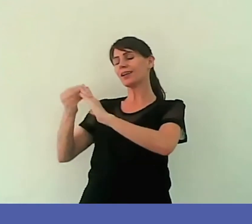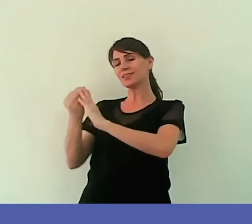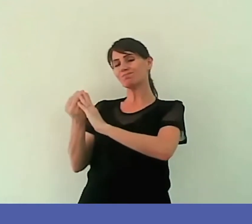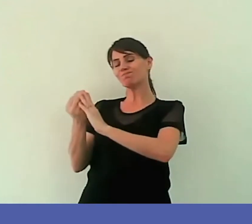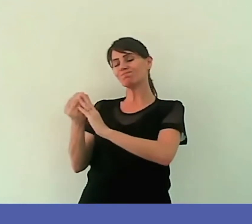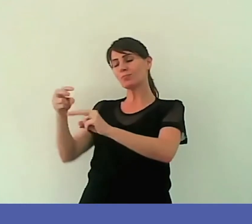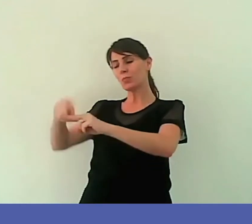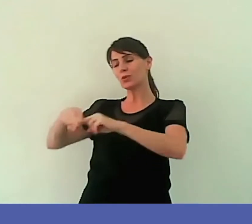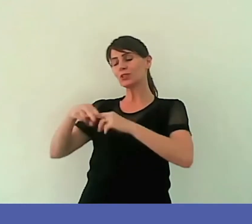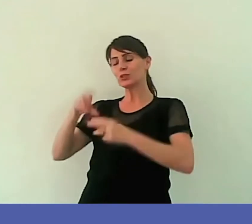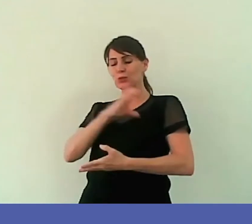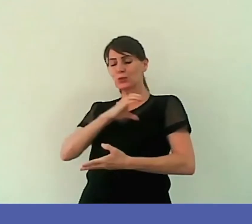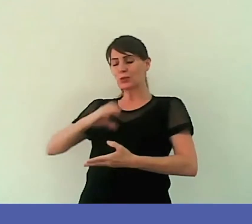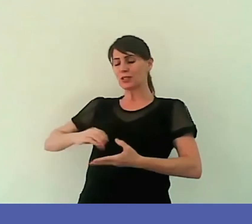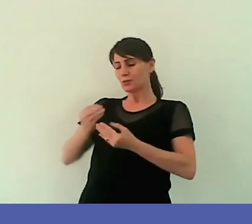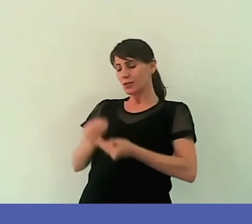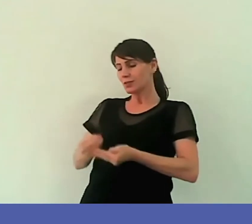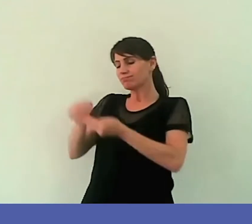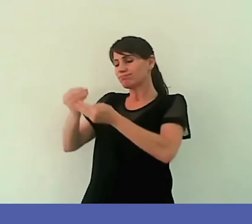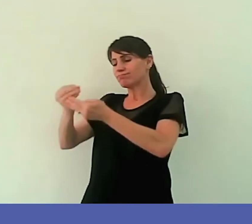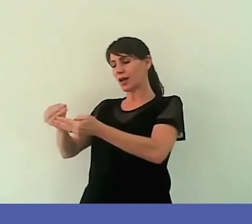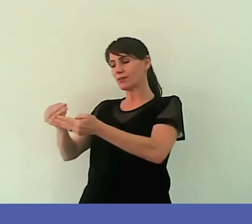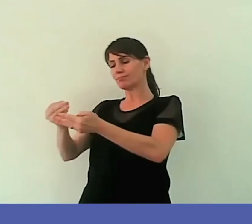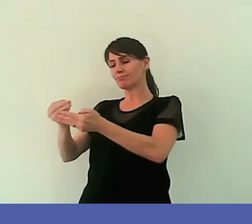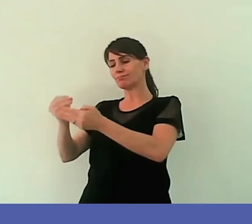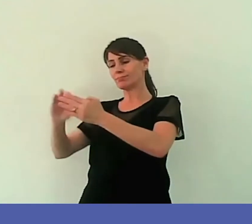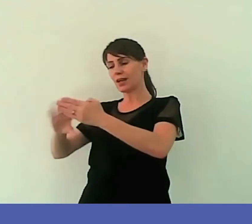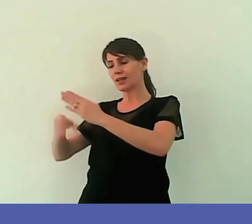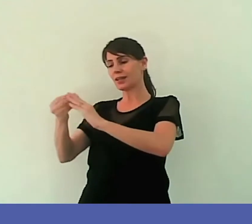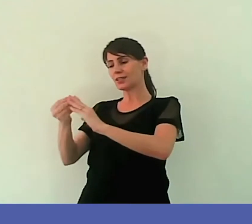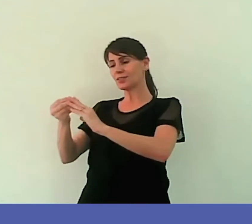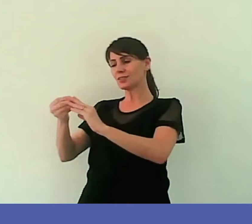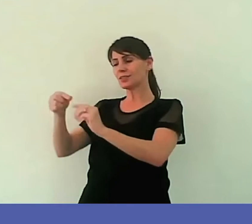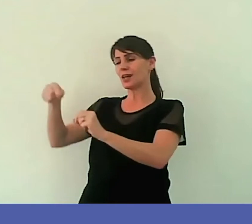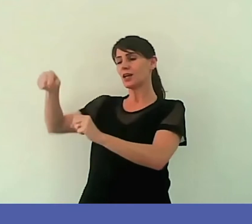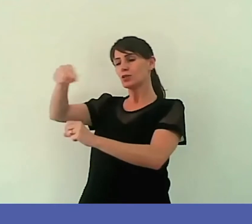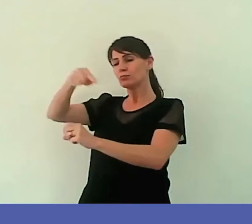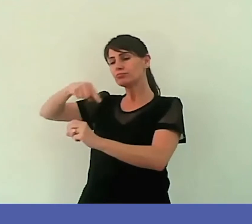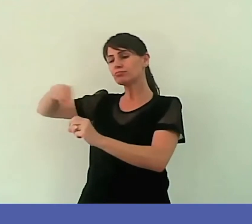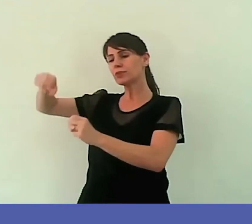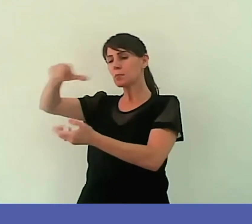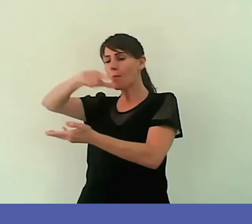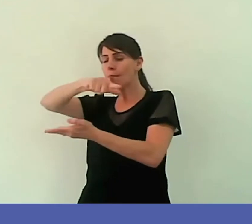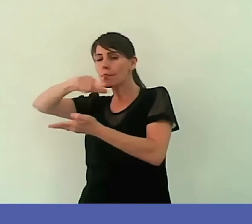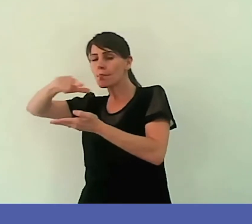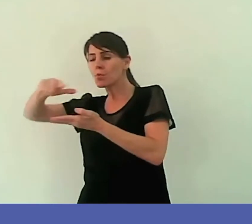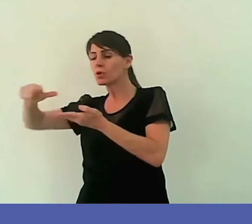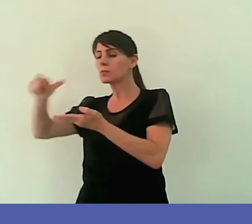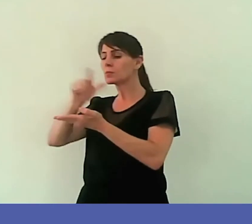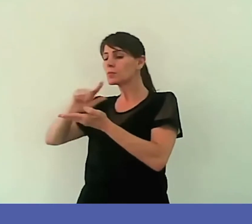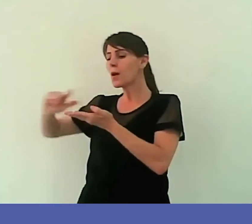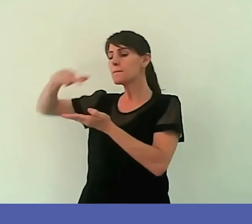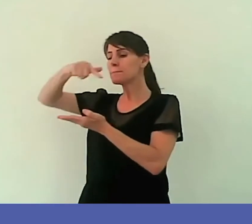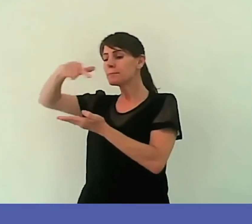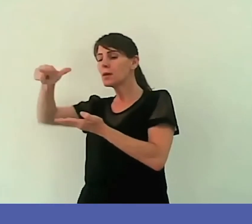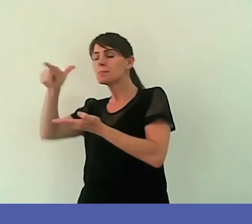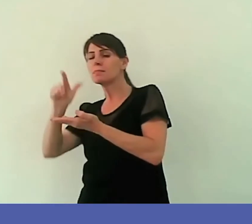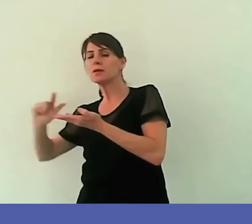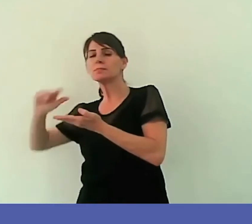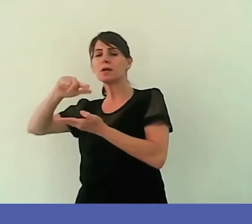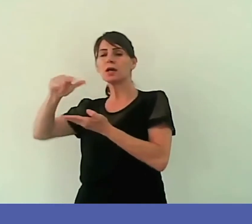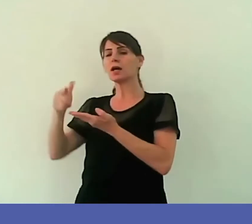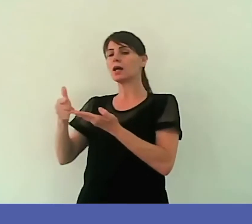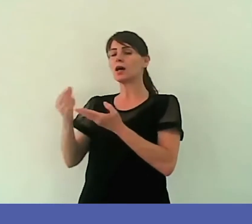ela para que a santificasse. Irmãos, há um processo ainda. Por isso, irmãos, quando